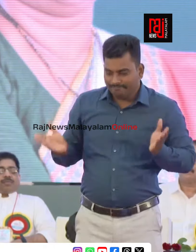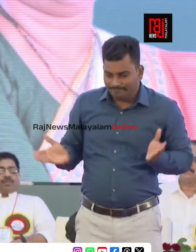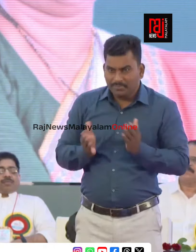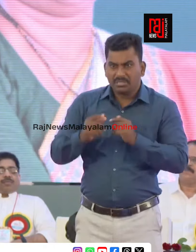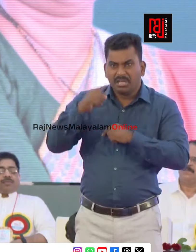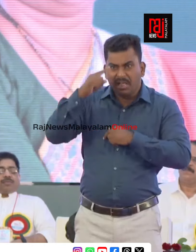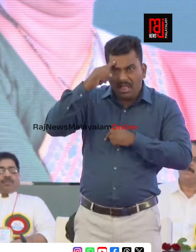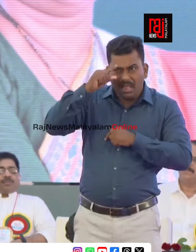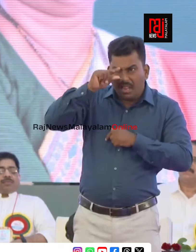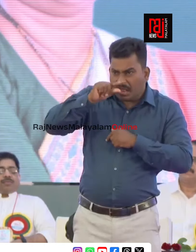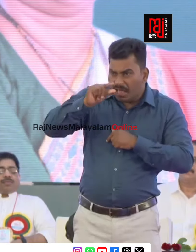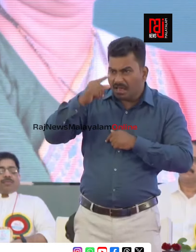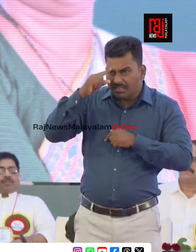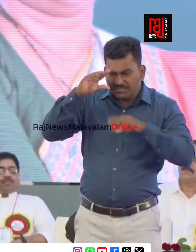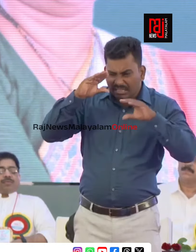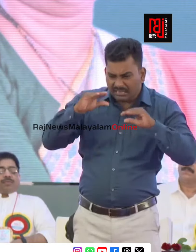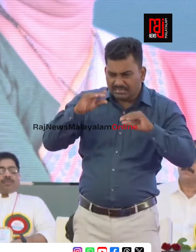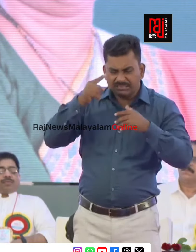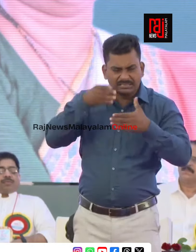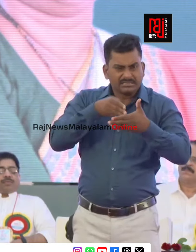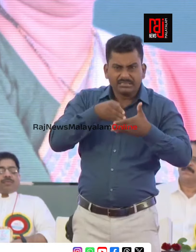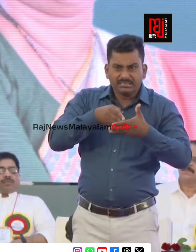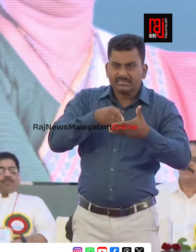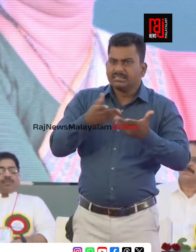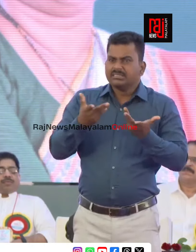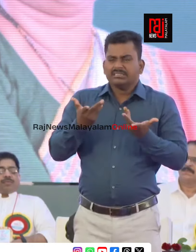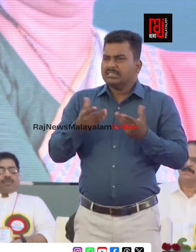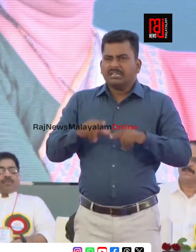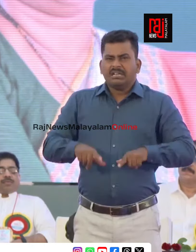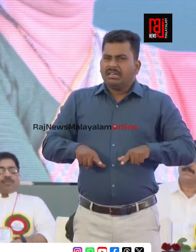നൈപുണ്യ വികസനവും നൽകുക എന്ന